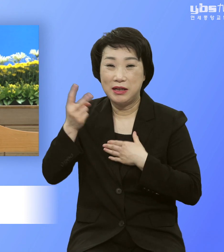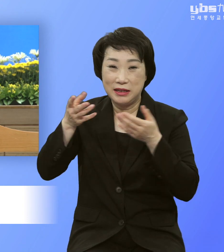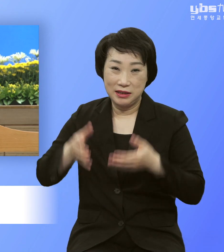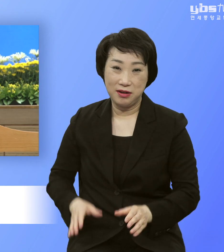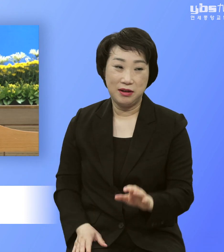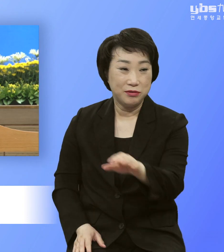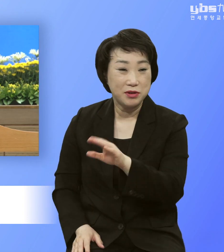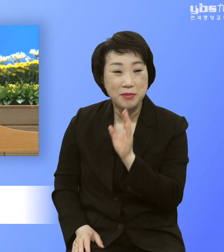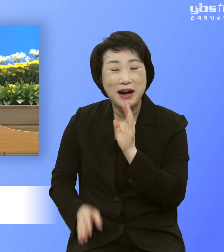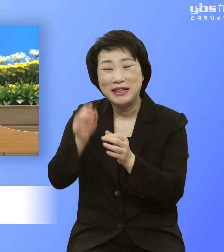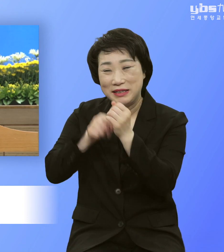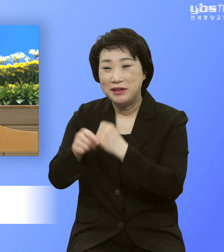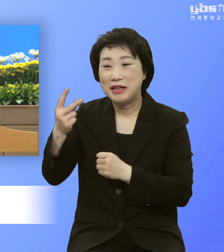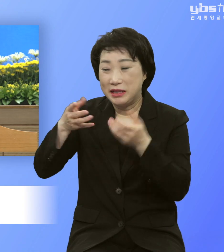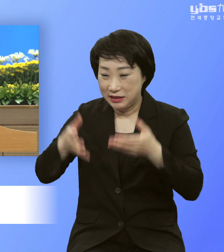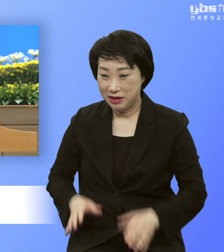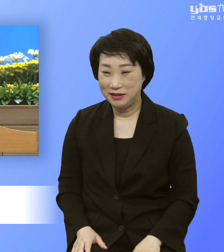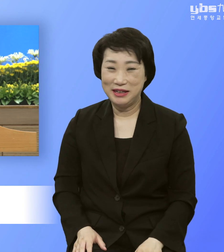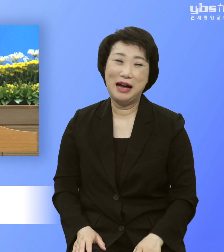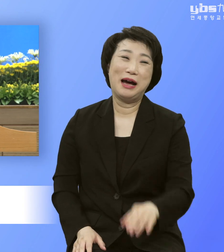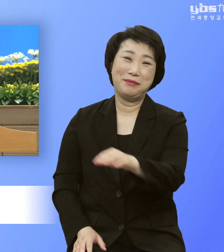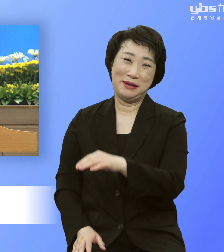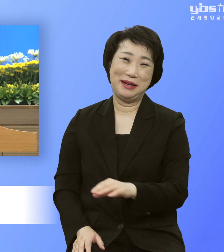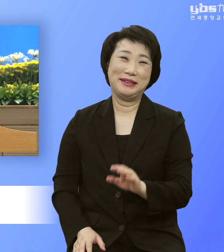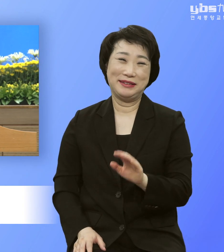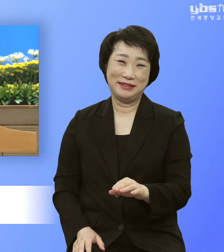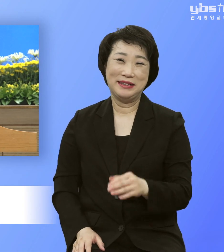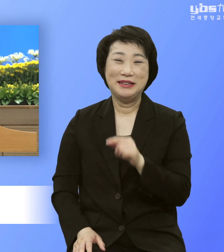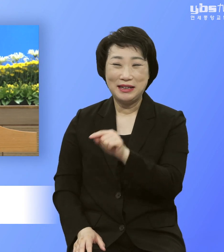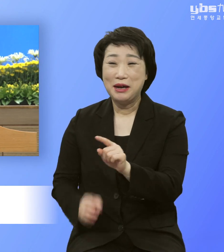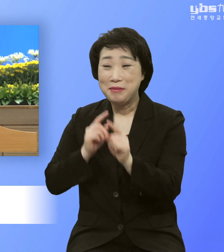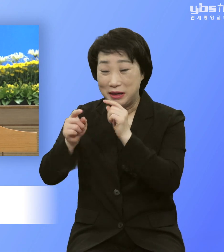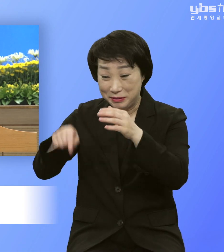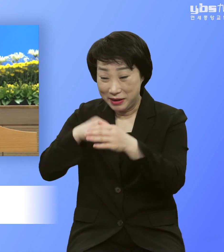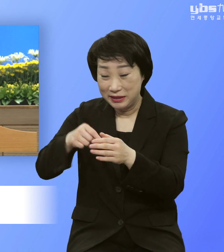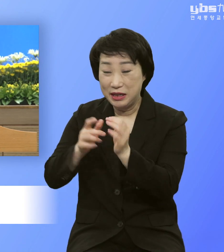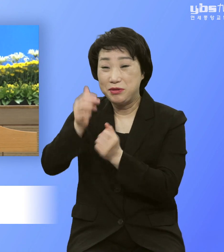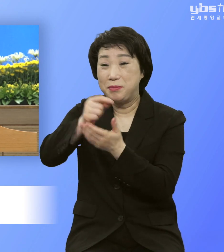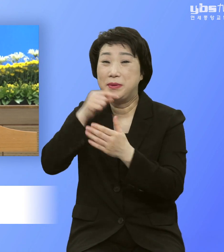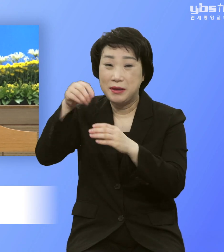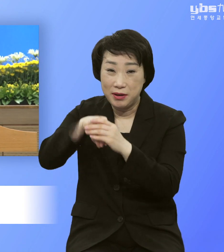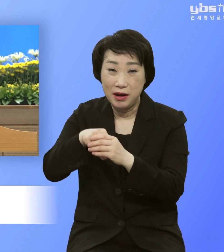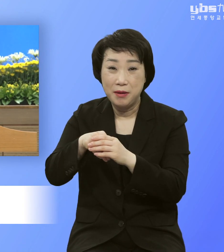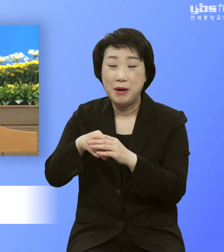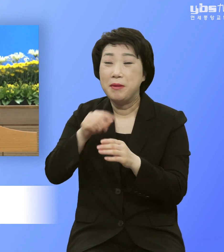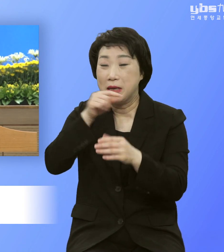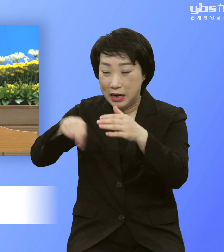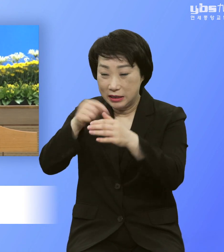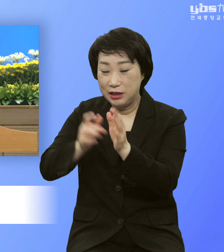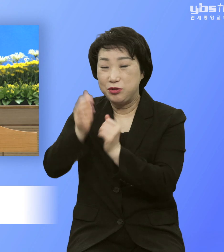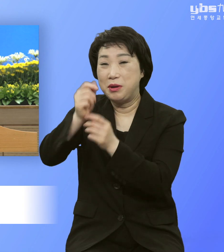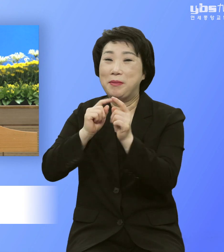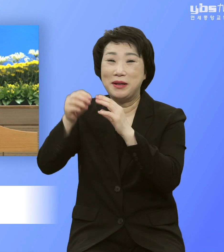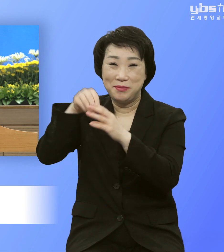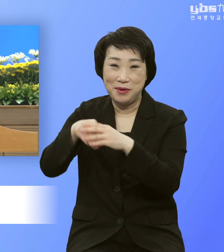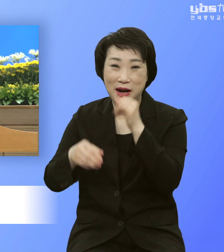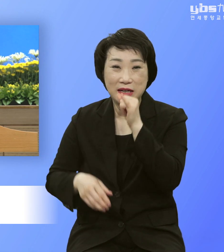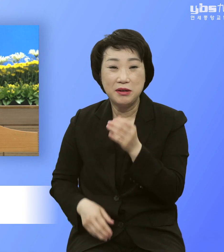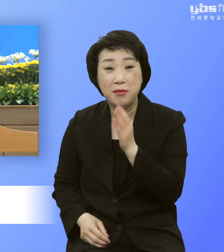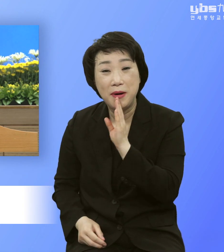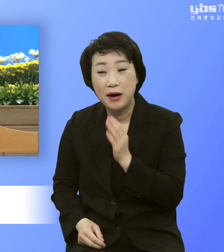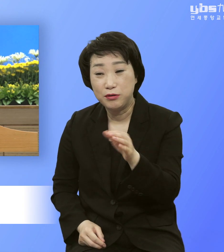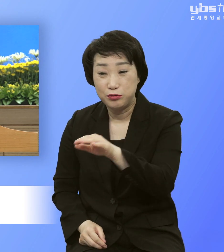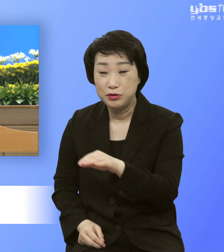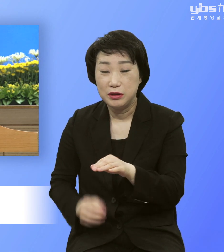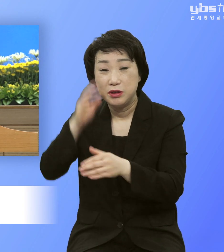거듭났다 이 말이에요. 진리로 거듭났다 이 말이에요. 이게 말씀 속에 예수 피가 있고 피 속에 예수님 말씀이 있고, 그